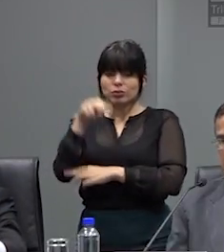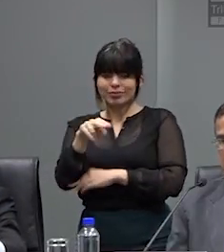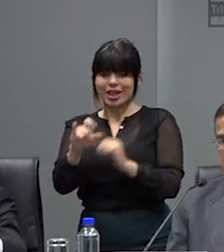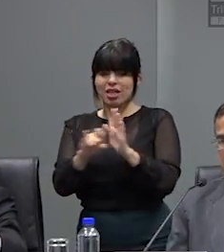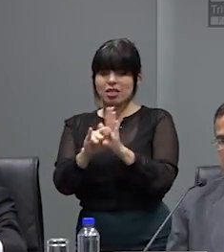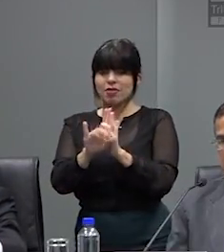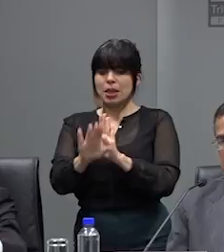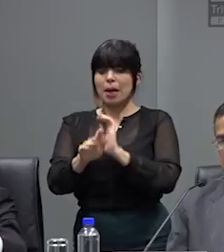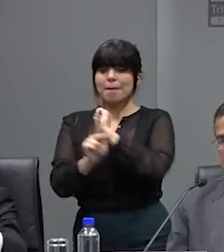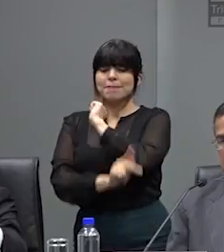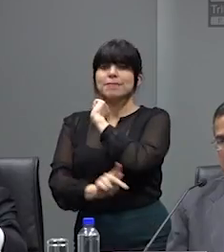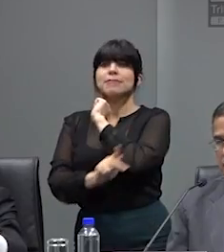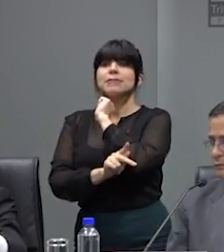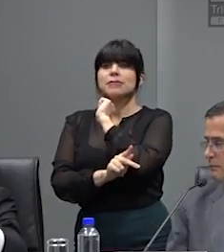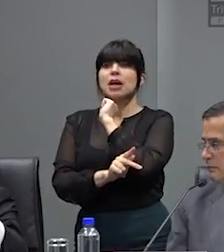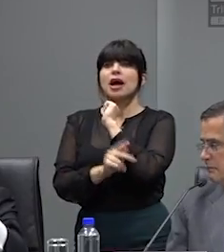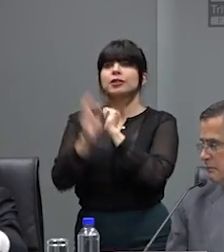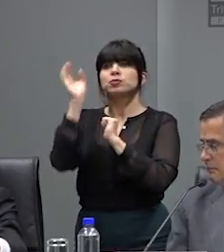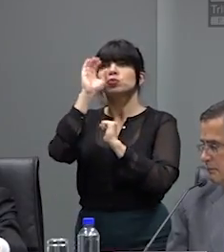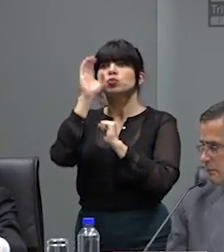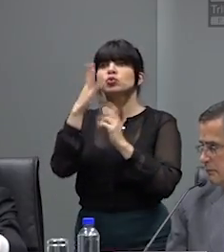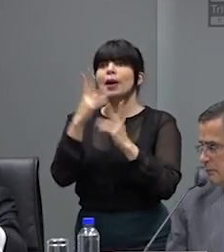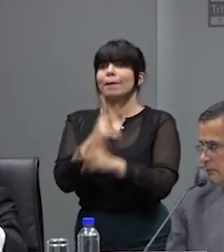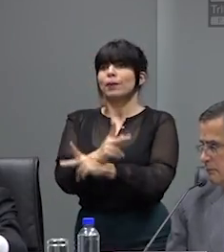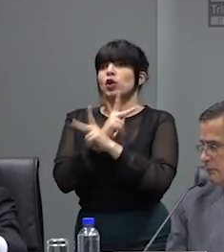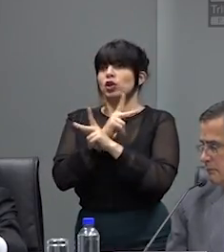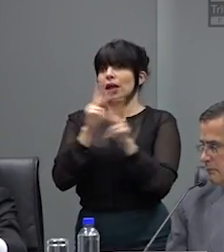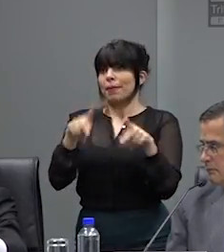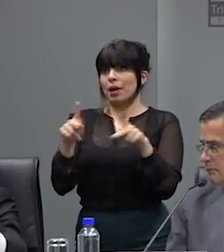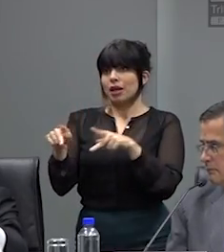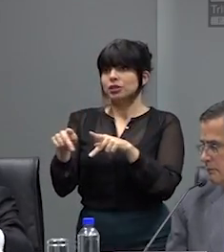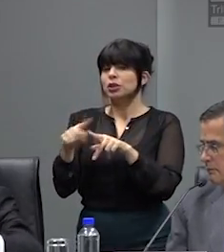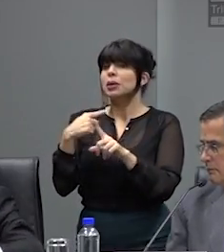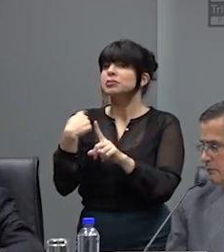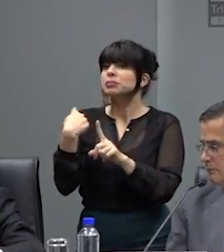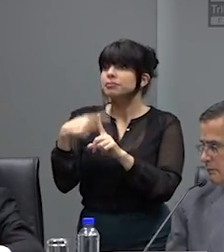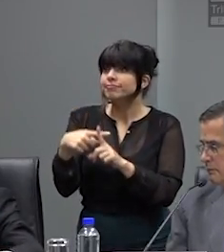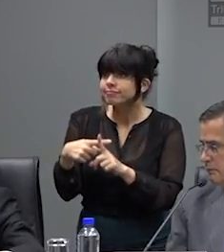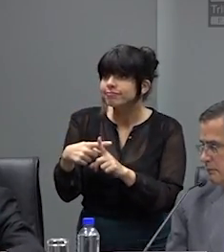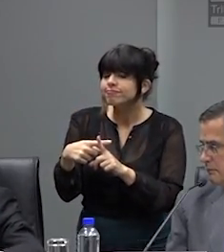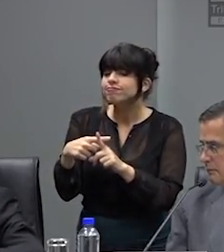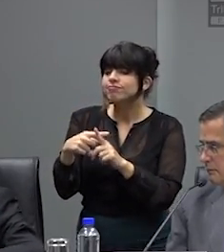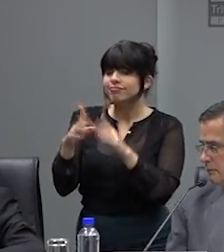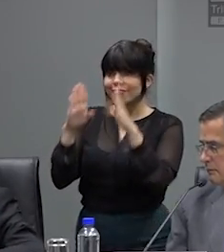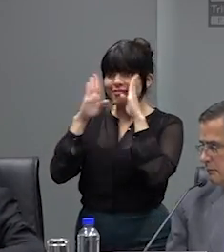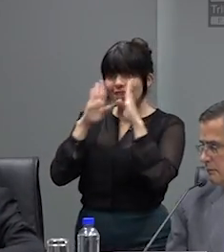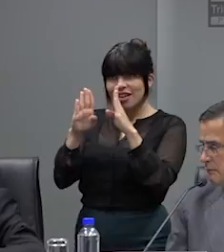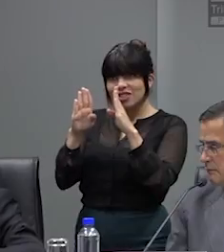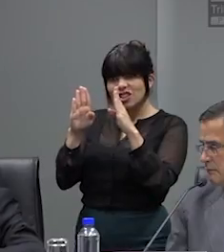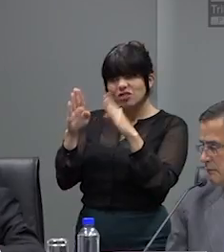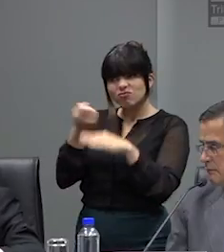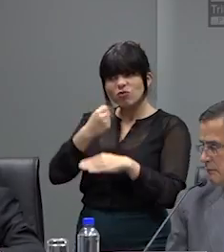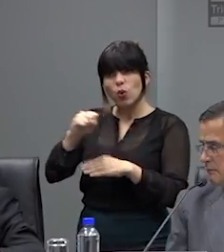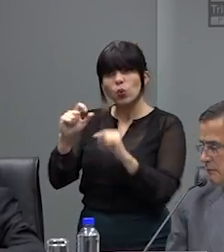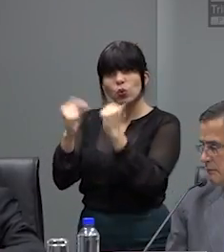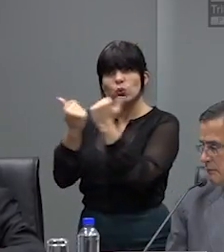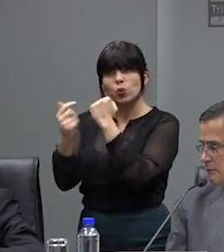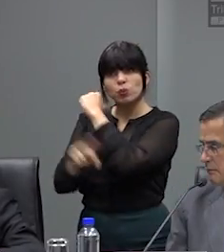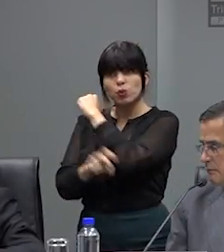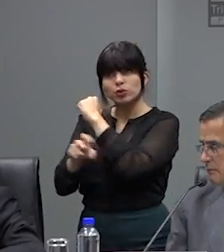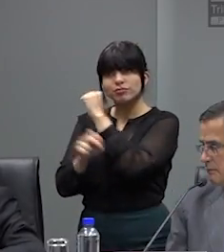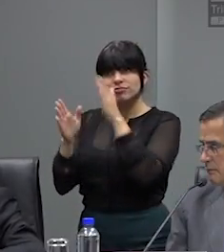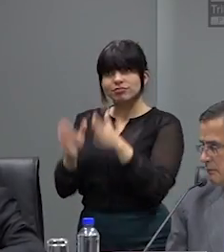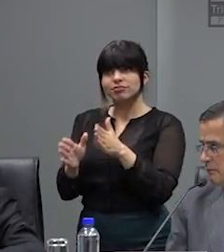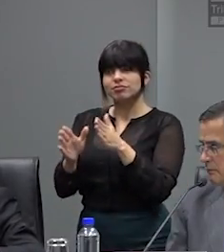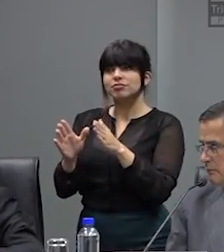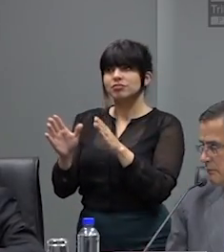un país que está protegiendo a la ciudadanía, pero además de eso dirigiendo su atención contra las bandas criminales